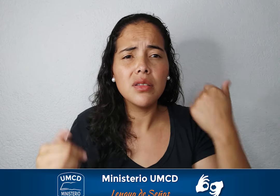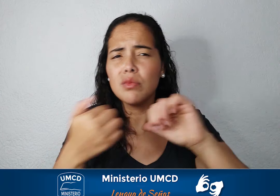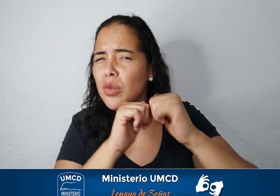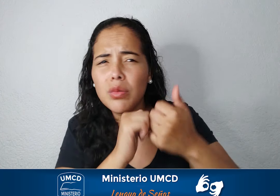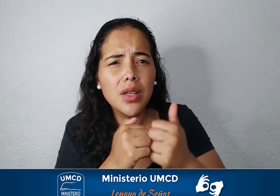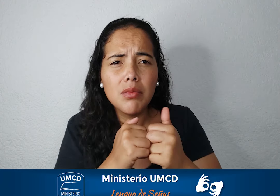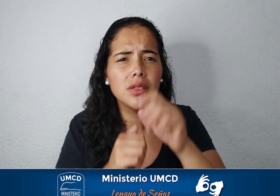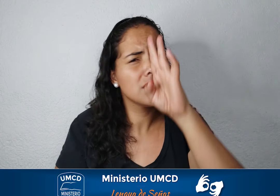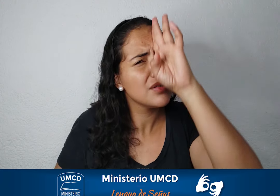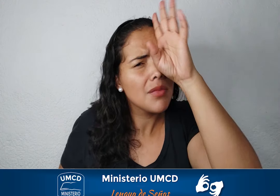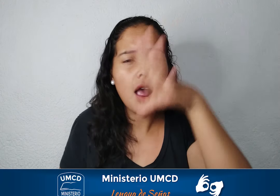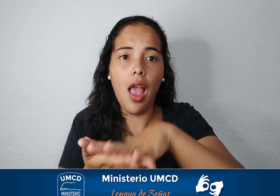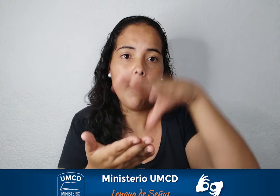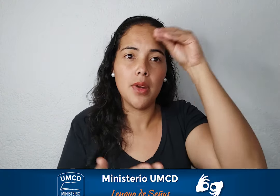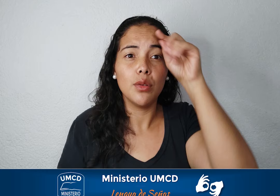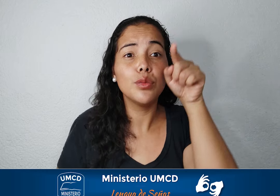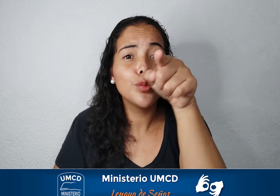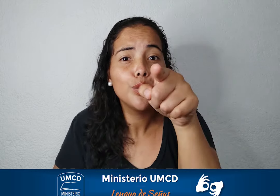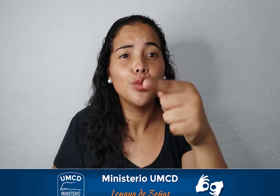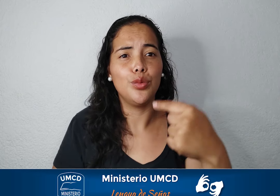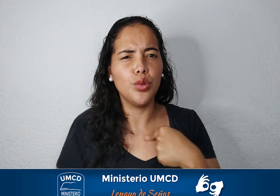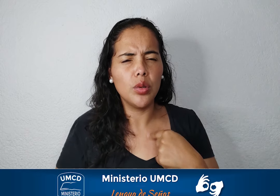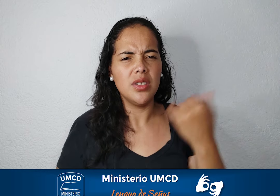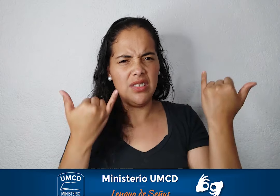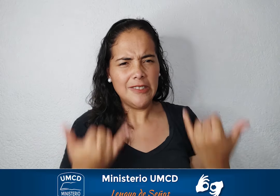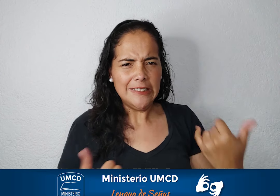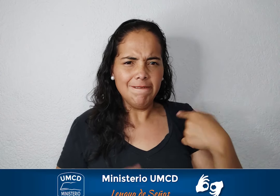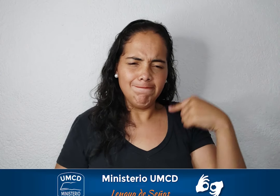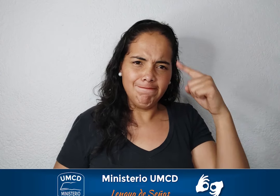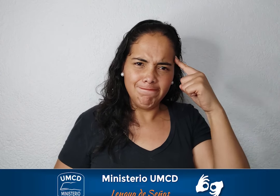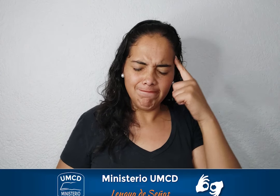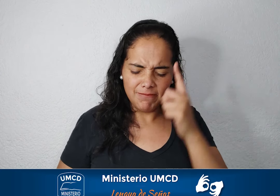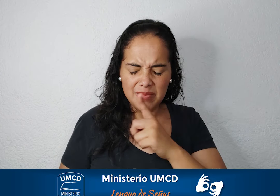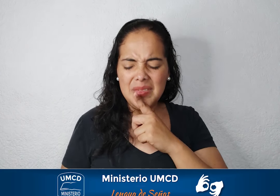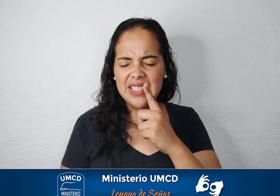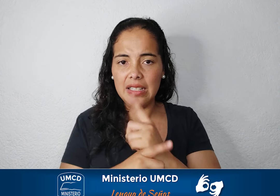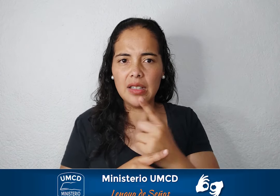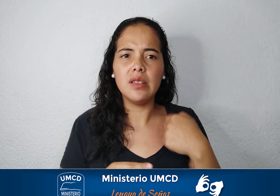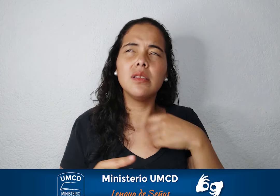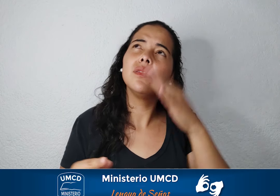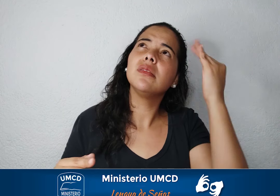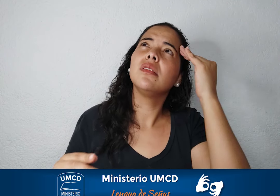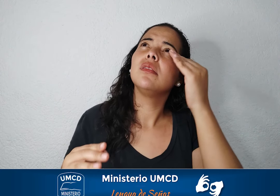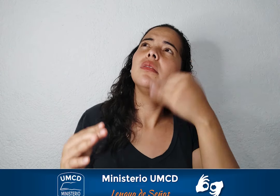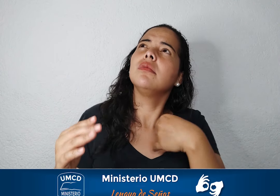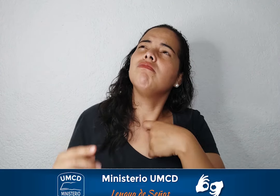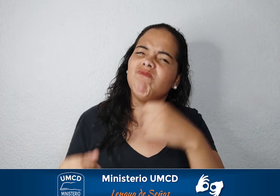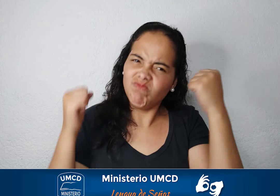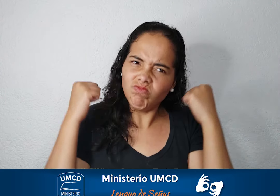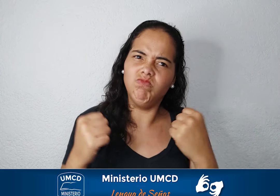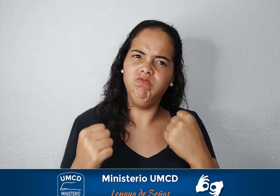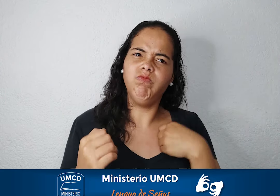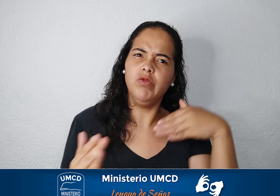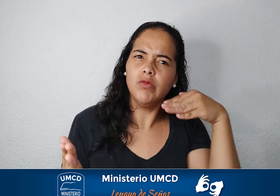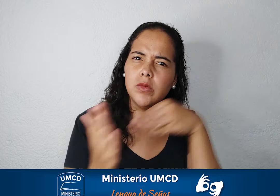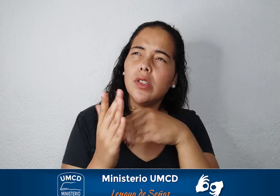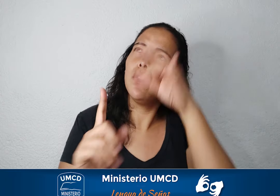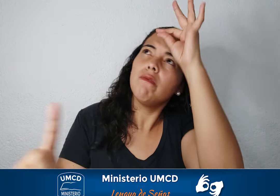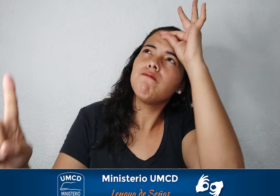dificultades. Usted y yo tenemos que transformar lo que conocemos de Él en una convicción que